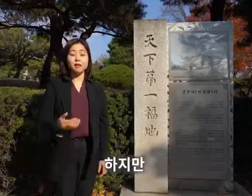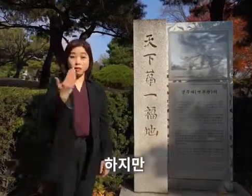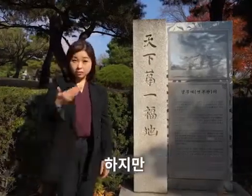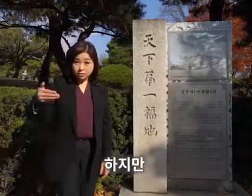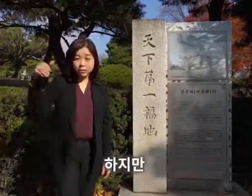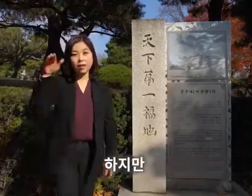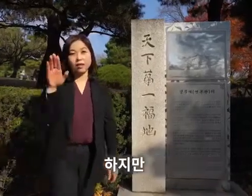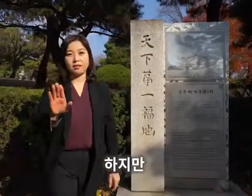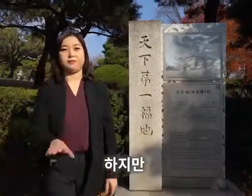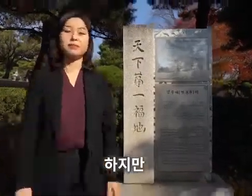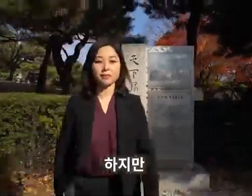하지만